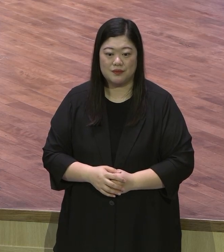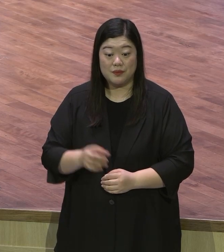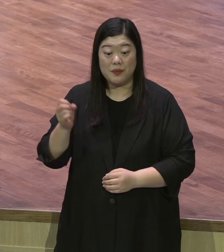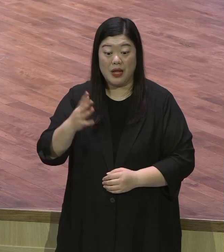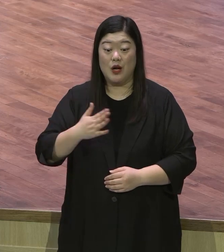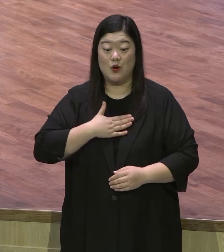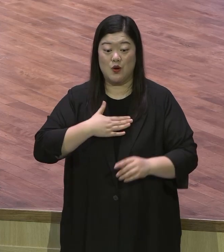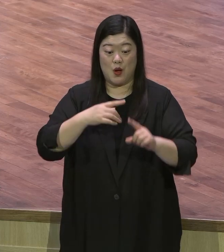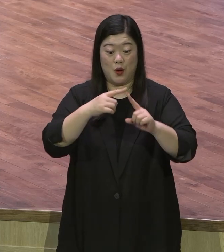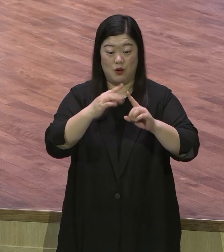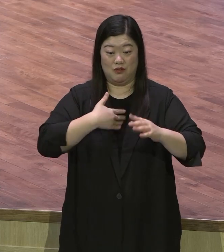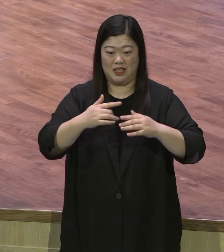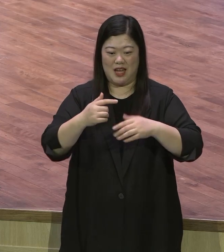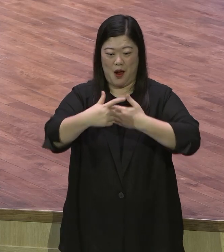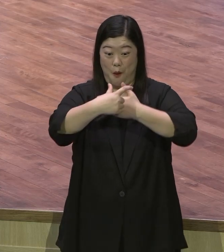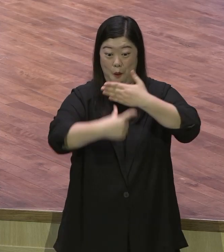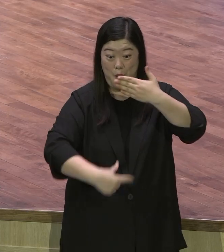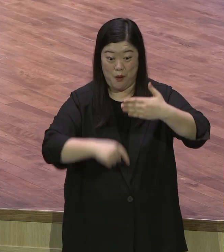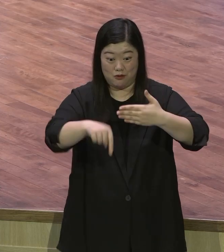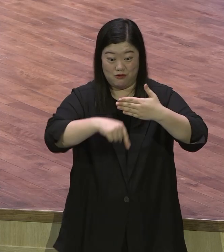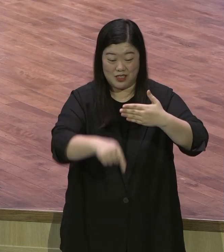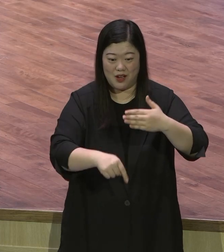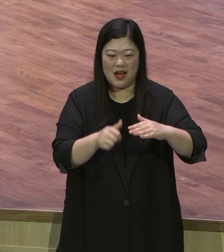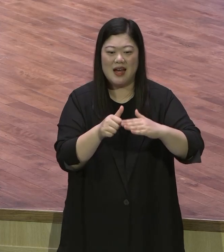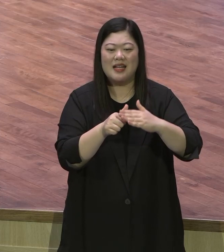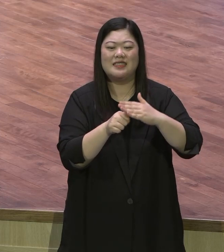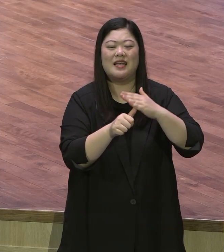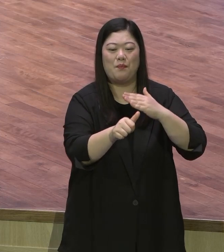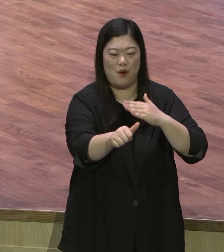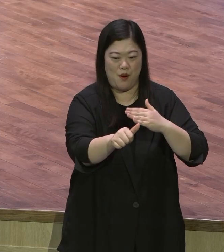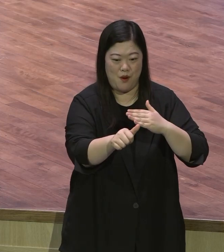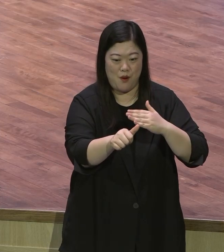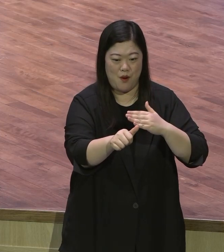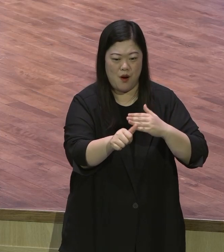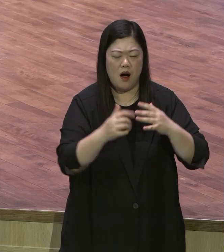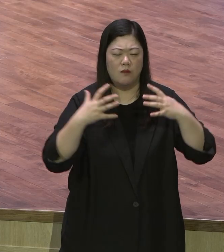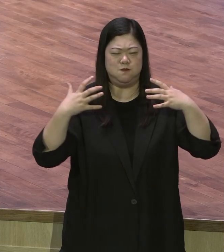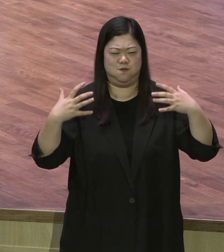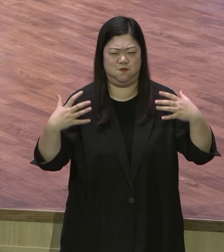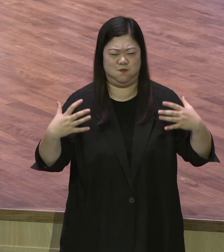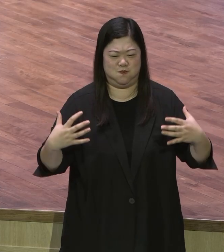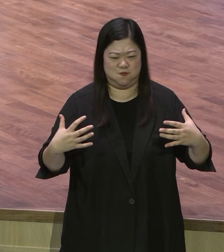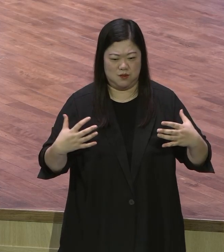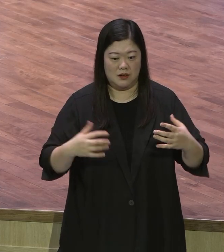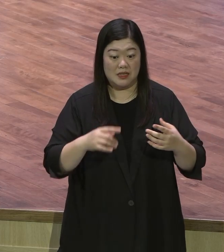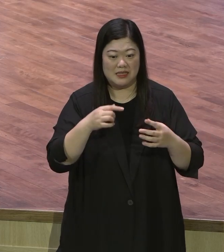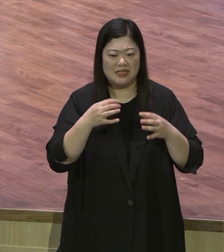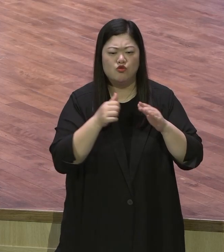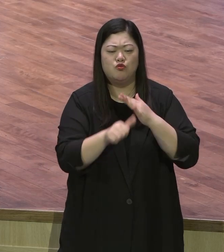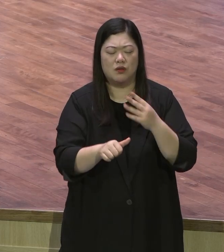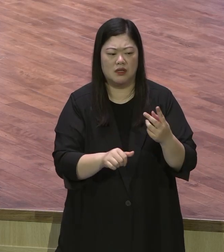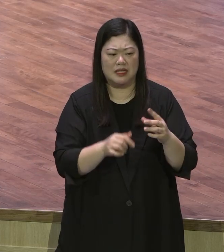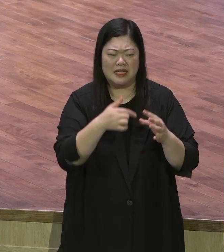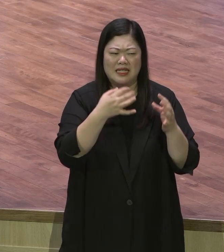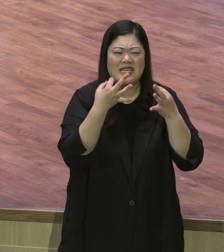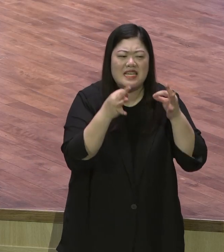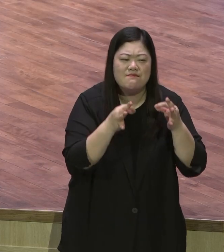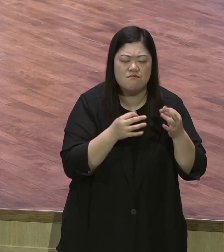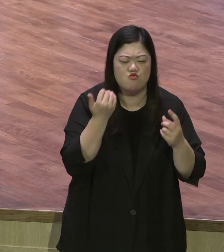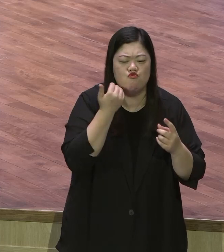목사 둘이가 있었어요. 김 목사하고 나 목사라고 있었어요. 이 사람들이 막 100kg 이상, 100kg